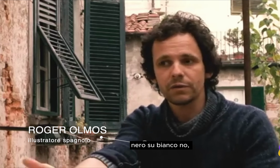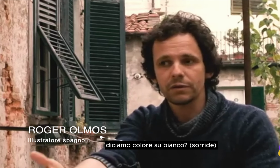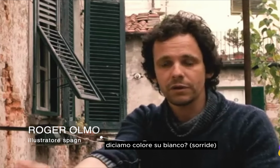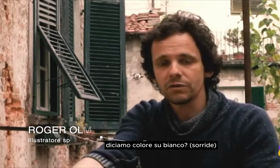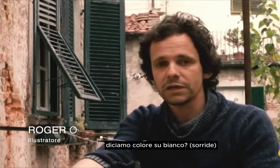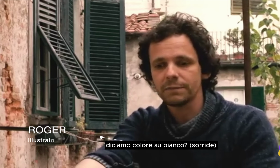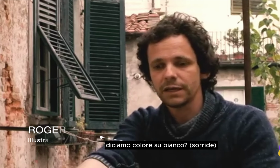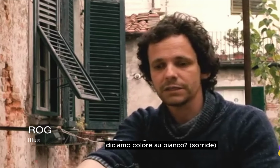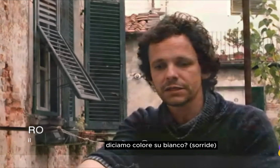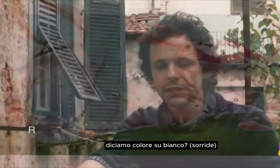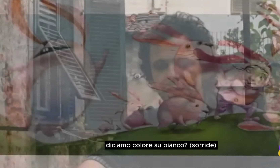diciamo colore su bianco,